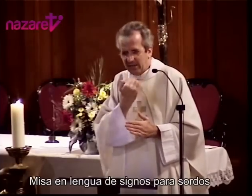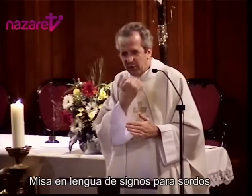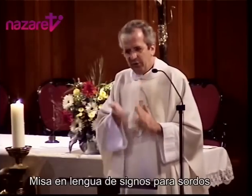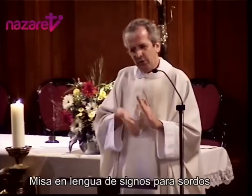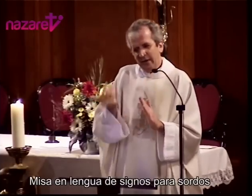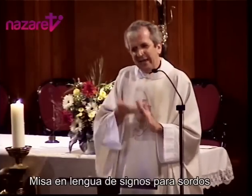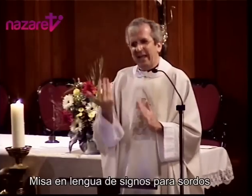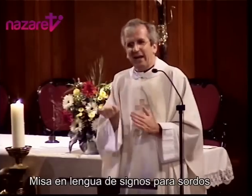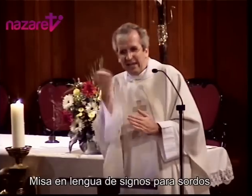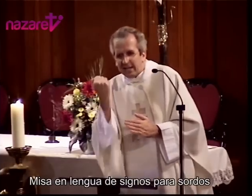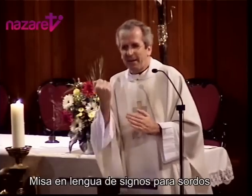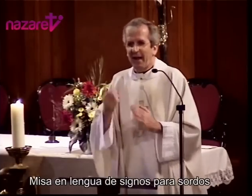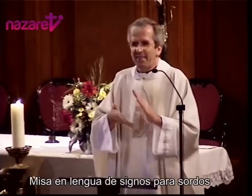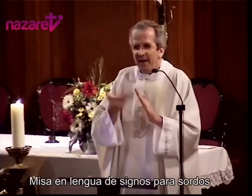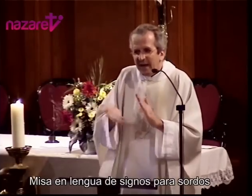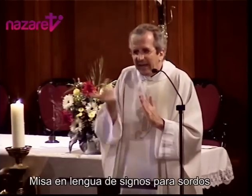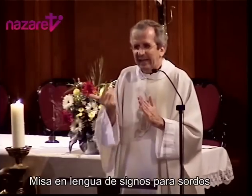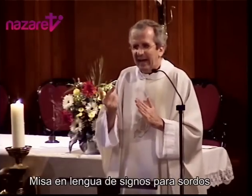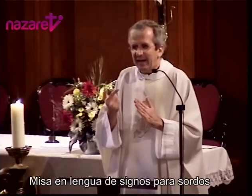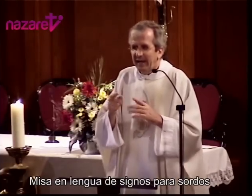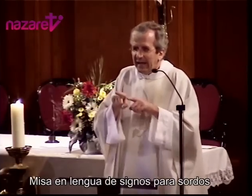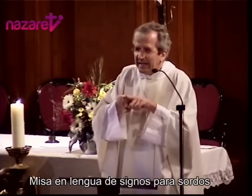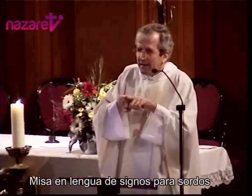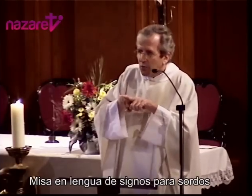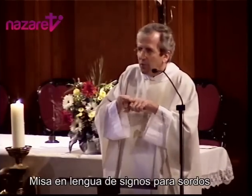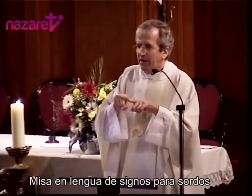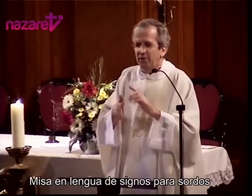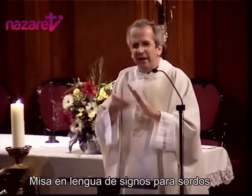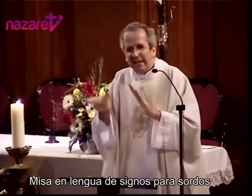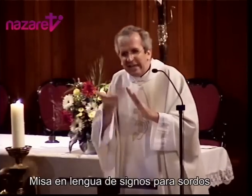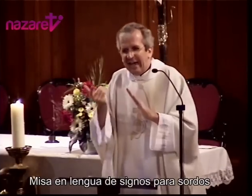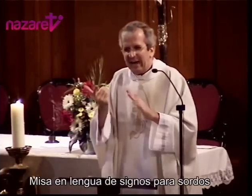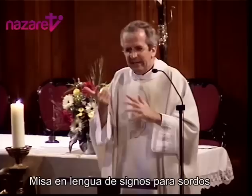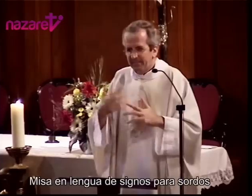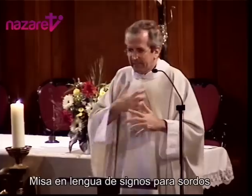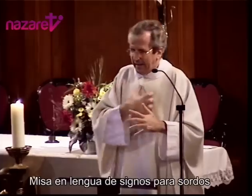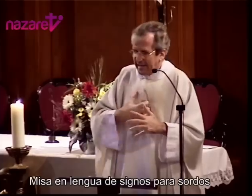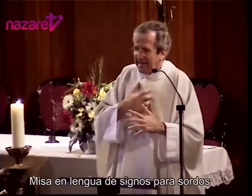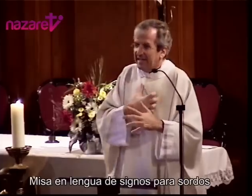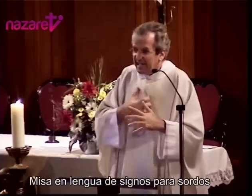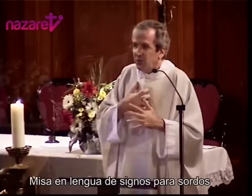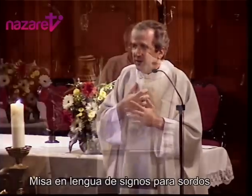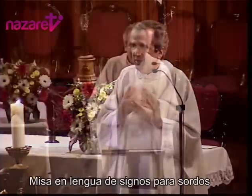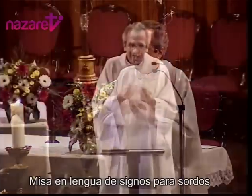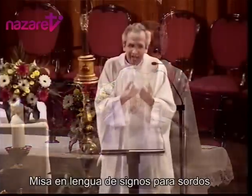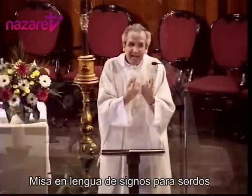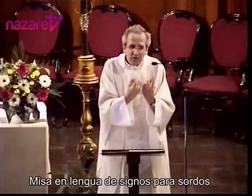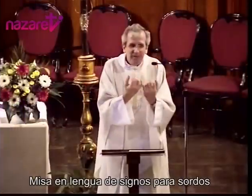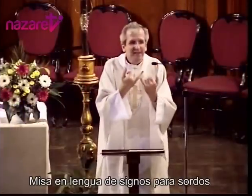odio, quitar esa venganza, quitar esa murmuración, quitar esas situaciones en que nos falta